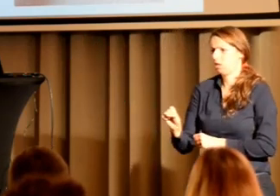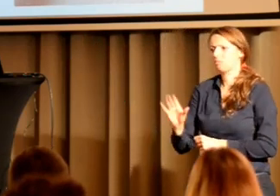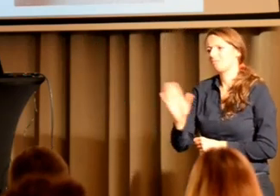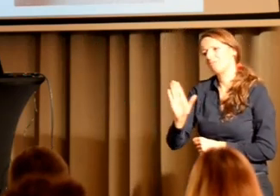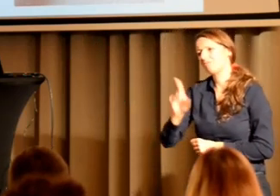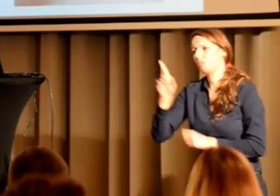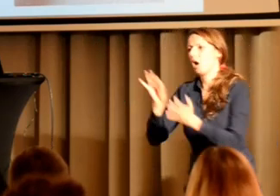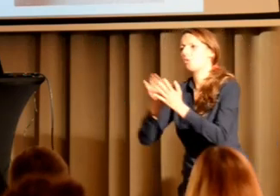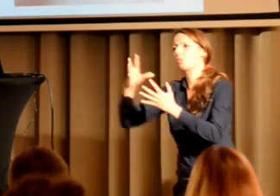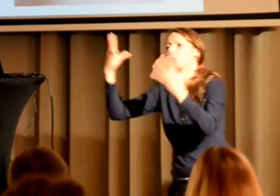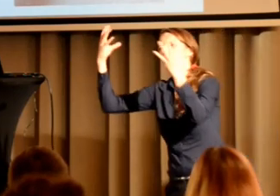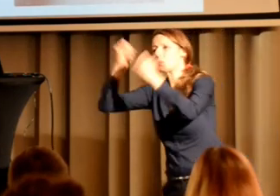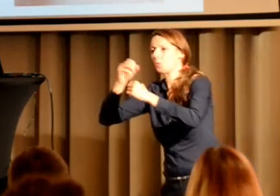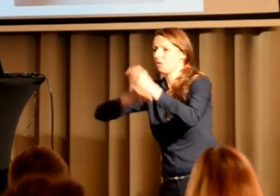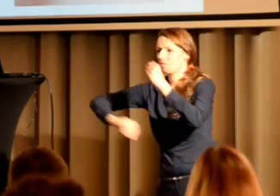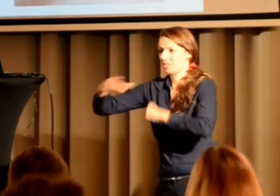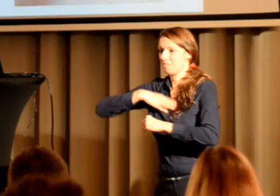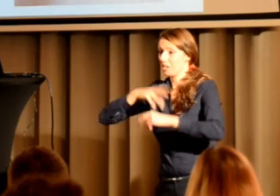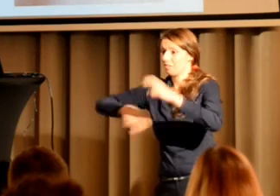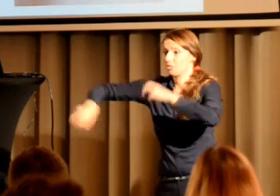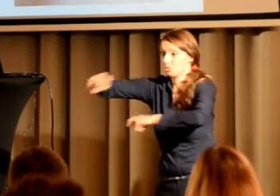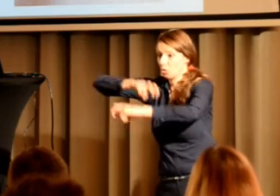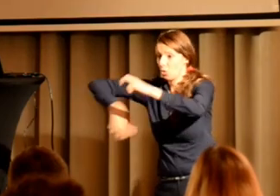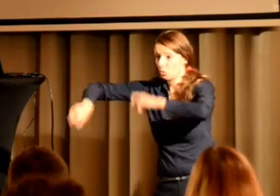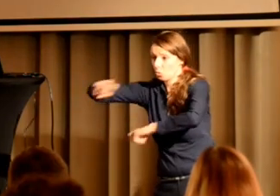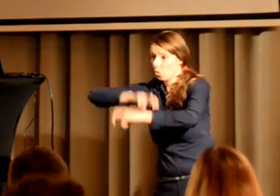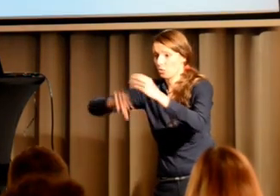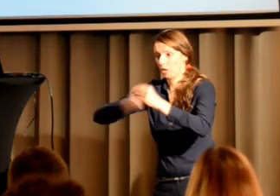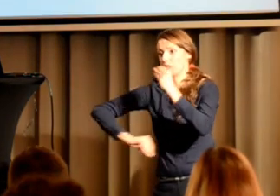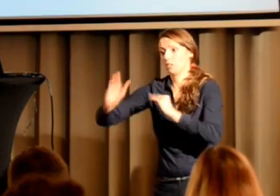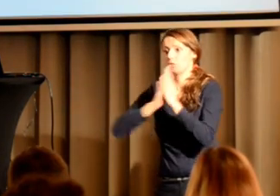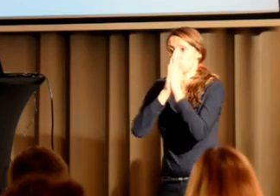i o świcie, wtedy najbardziej aktywne są właśnie te drapieżniki.